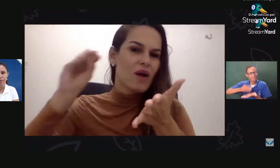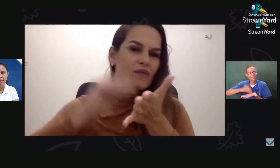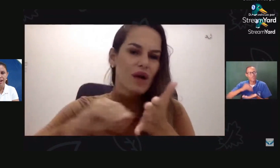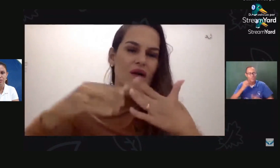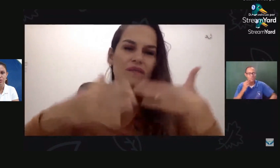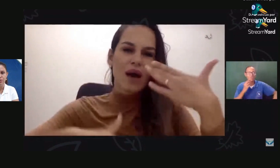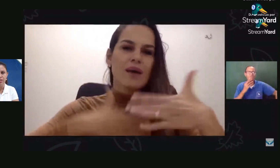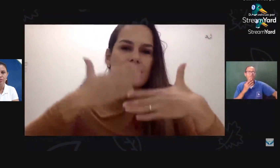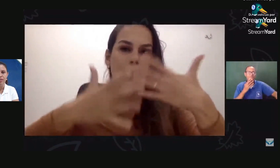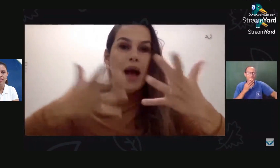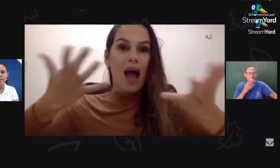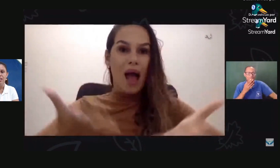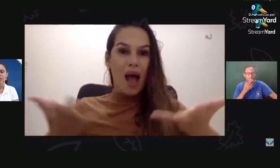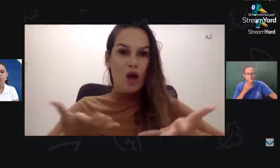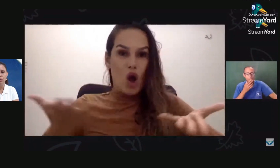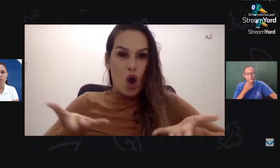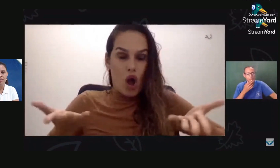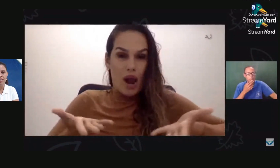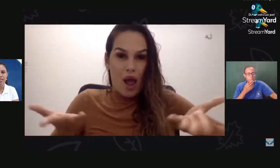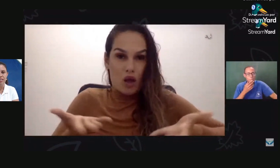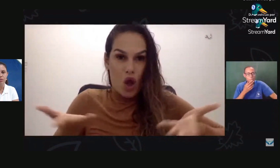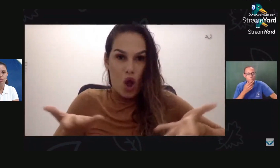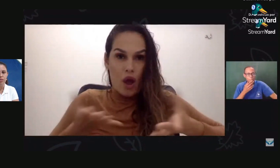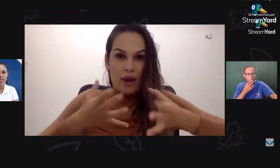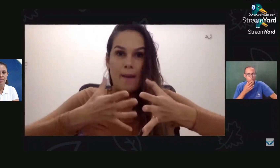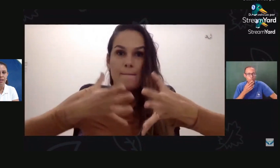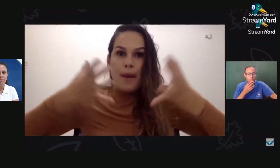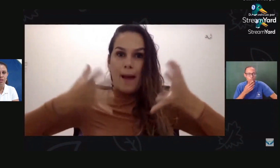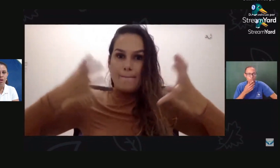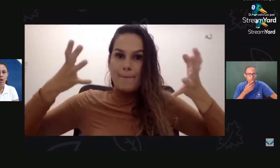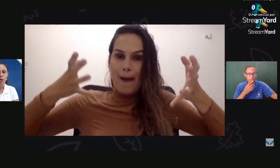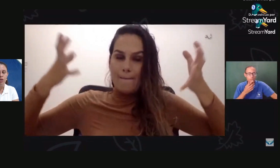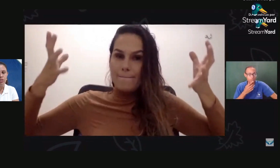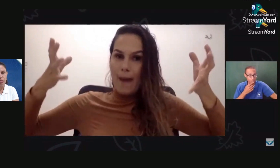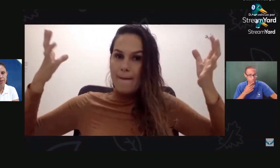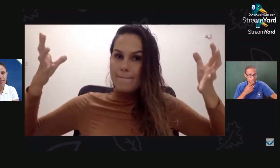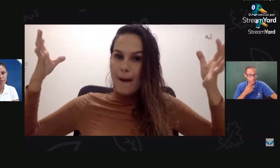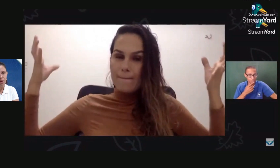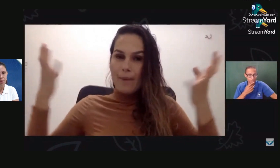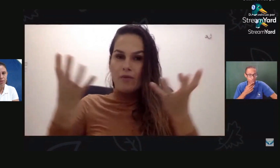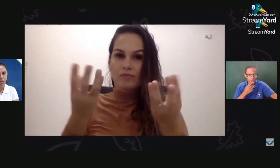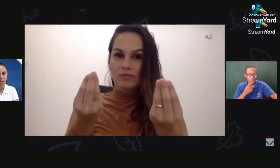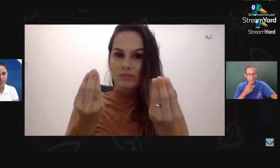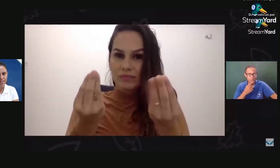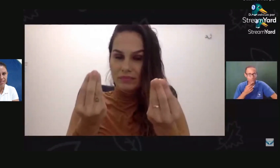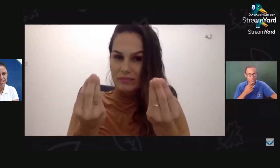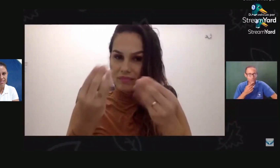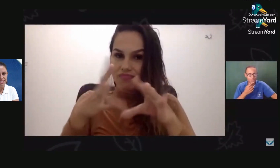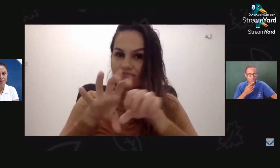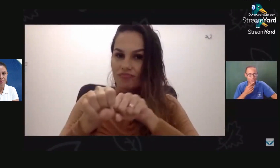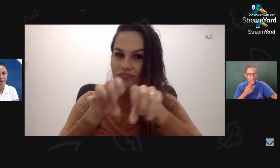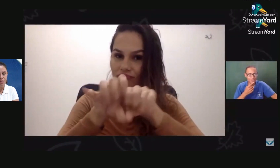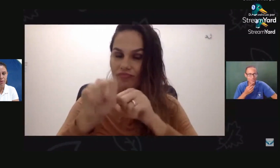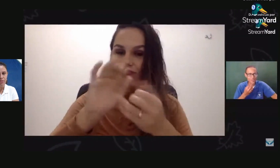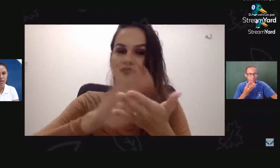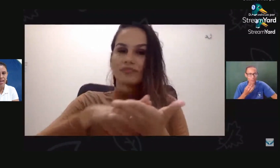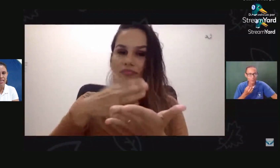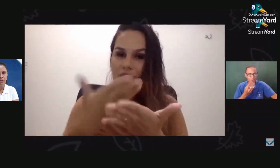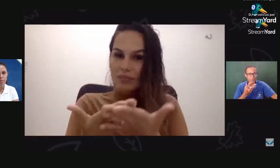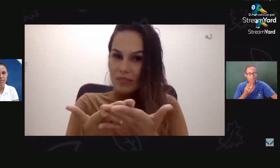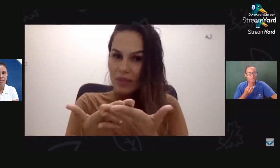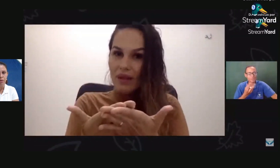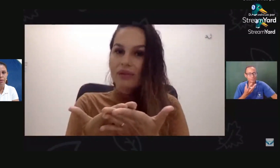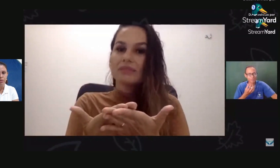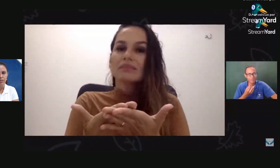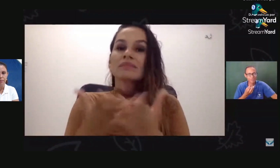outro trabalho difícil aí de conseguir tradutores e intérpretes. Hoje a gente percebe que aumentou, né? Existem mais profissionais,